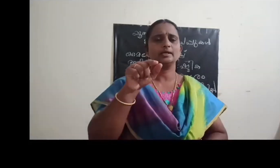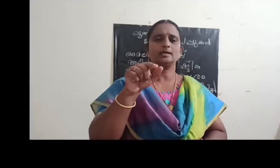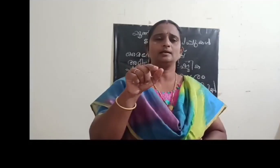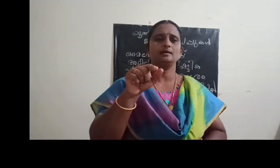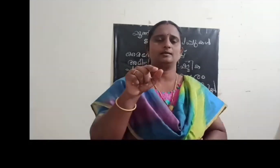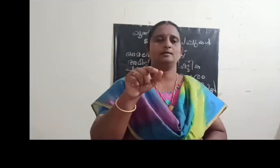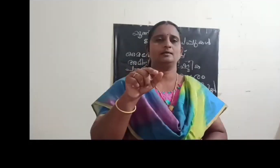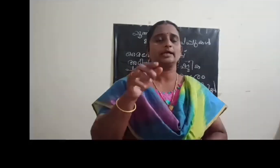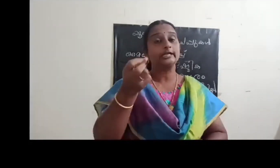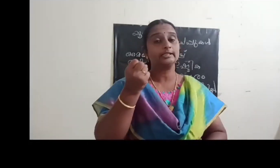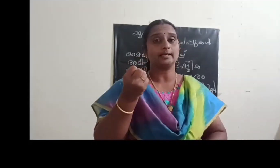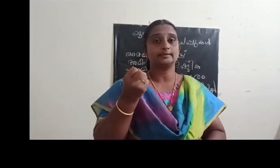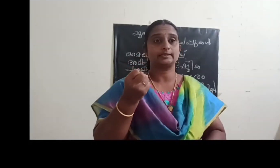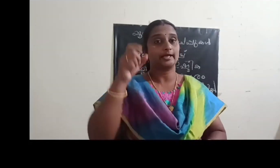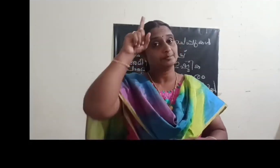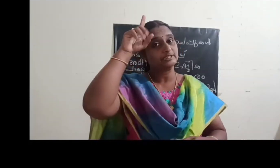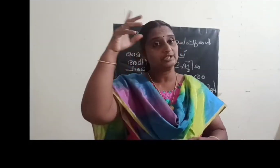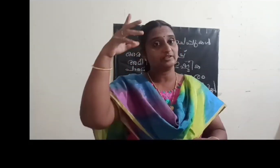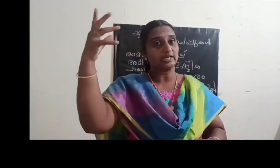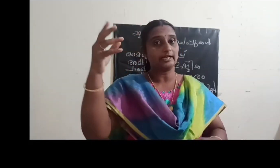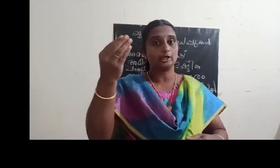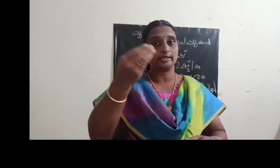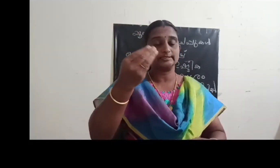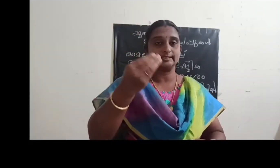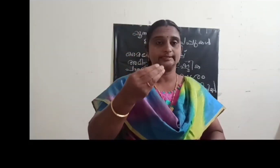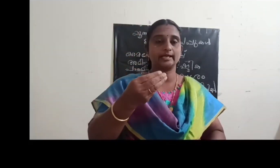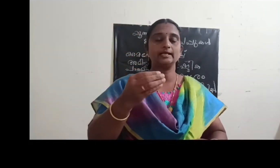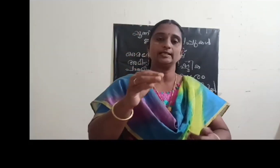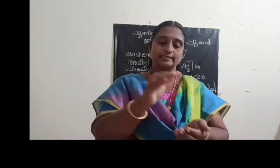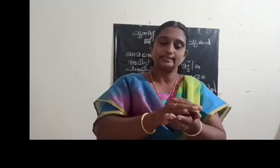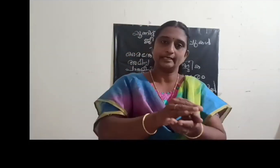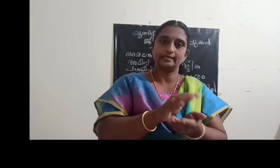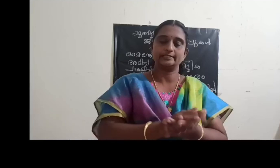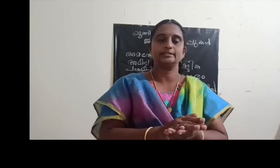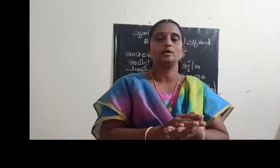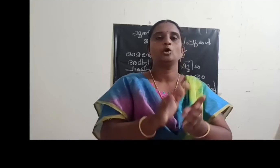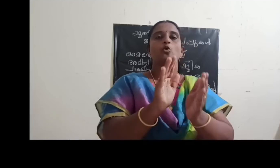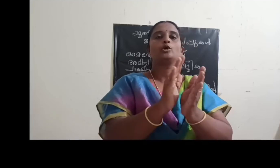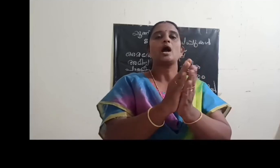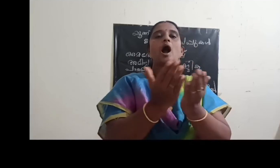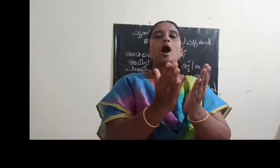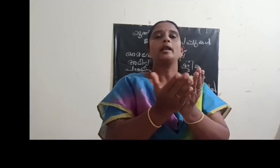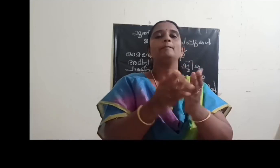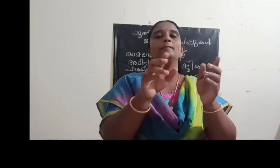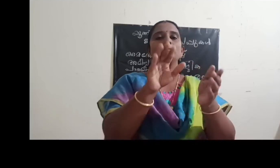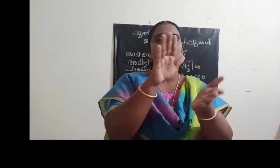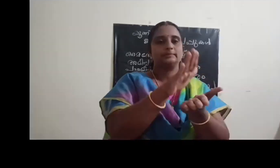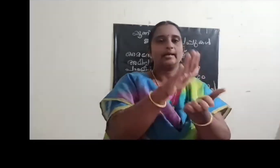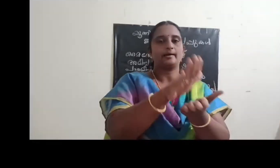നിങ്ങൾക്ക് കിട്ടുന്ന അത്രയും ജീവജാലങ്ങളുടെ ചിത്രങ്ങൾ ശേഖരിച്ച് ഒരു ആൽബം